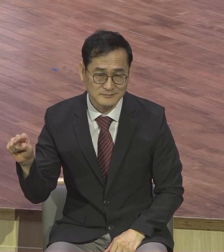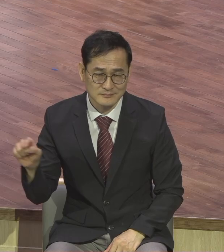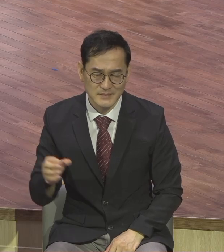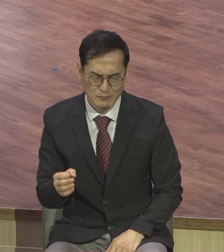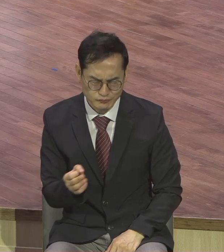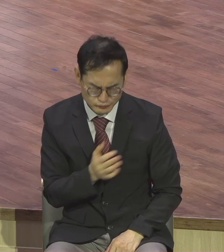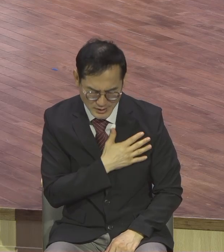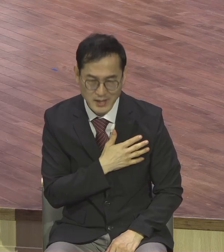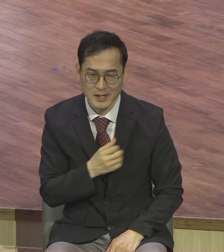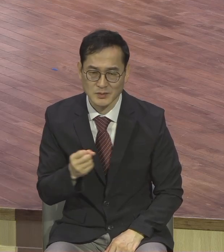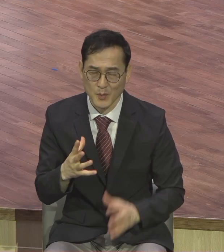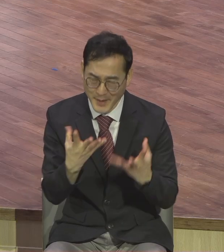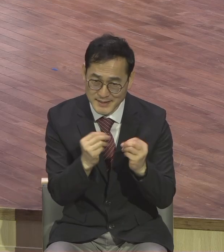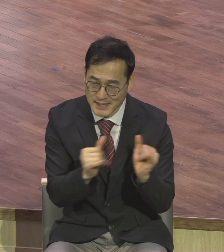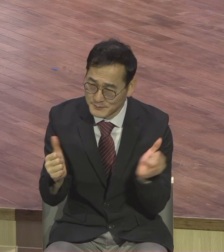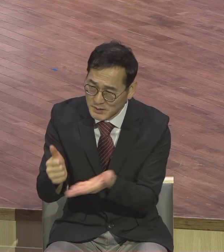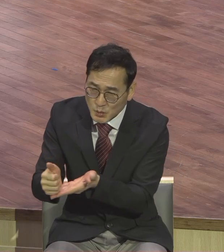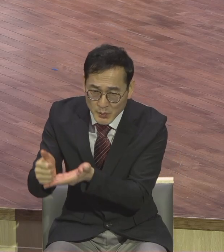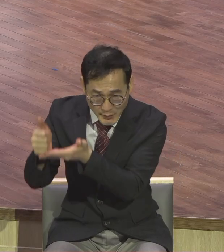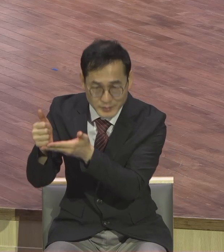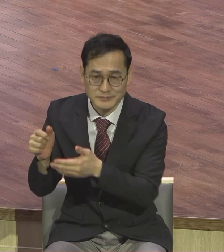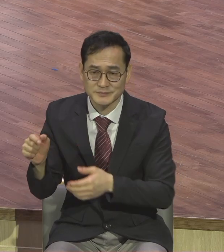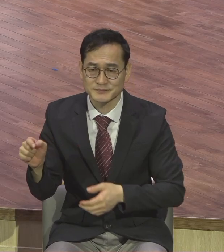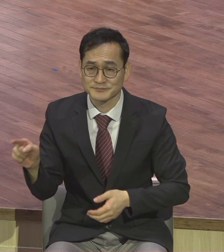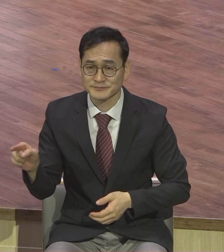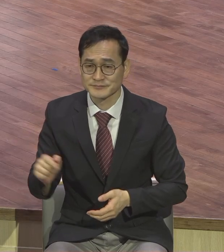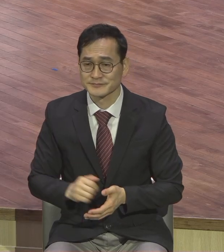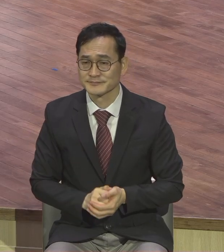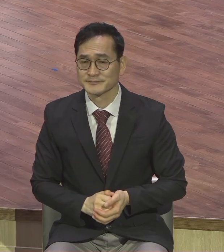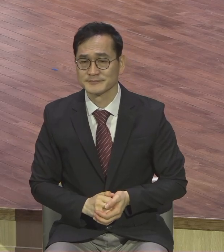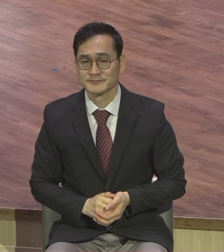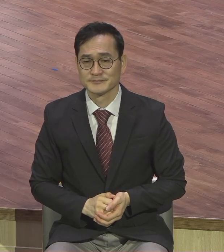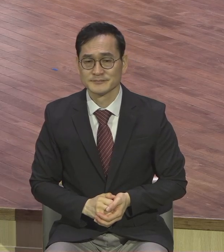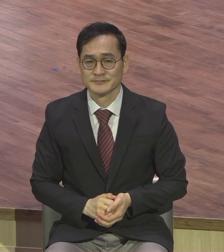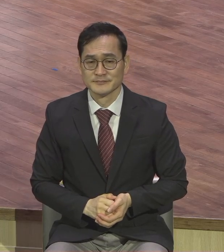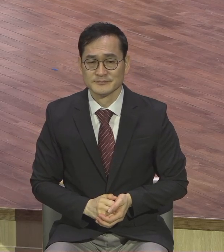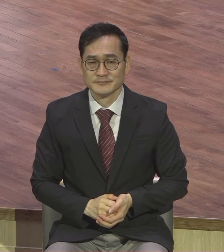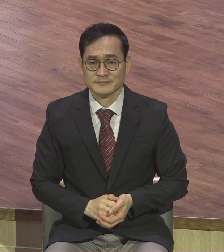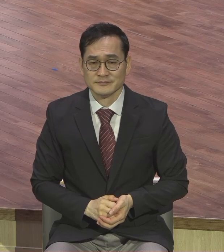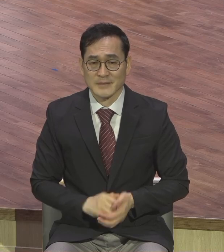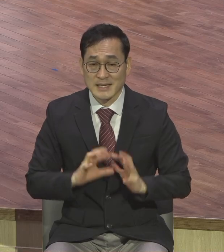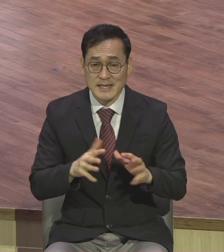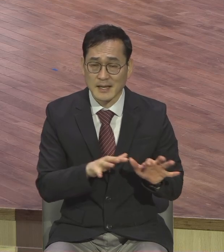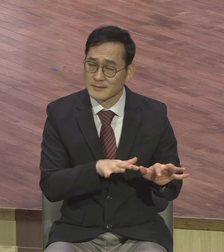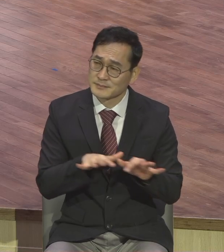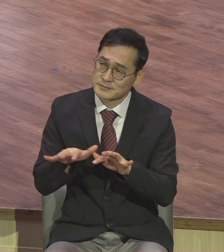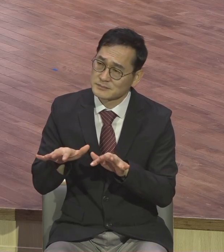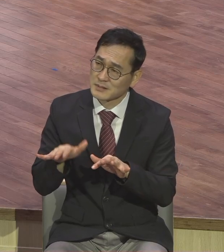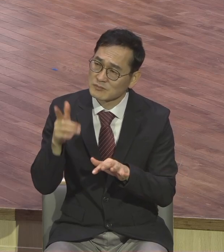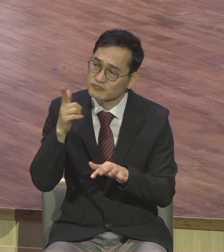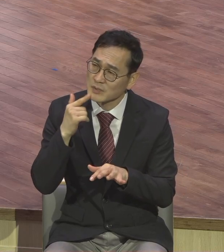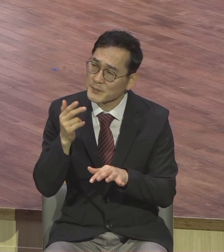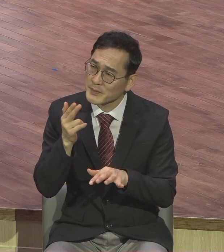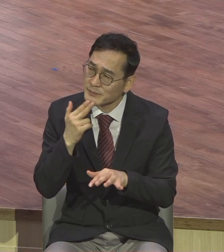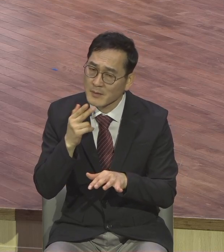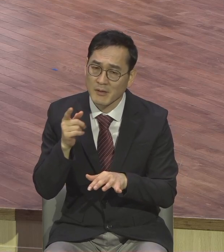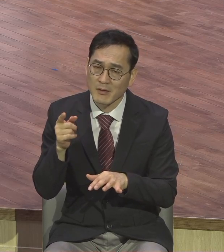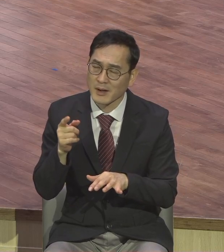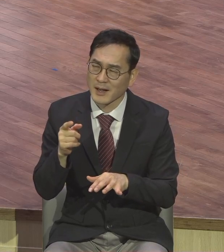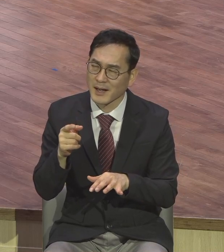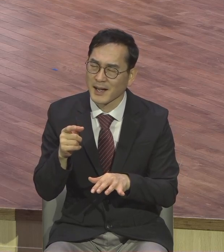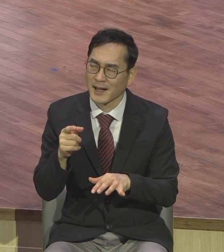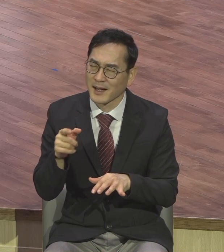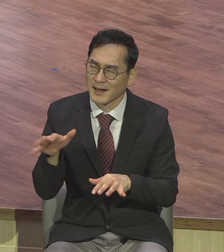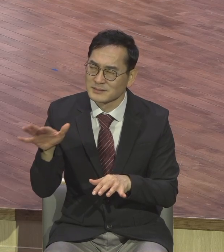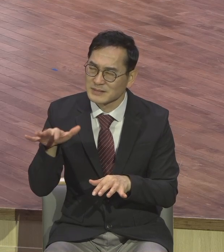부자라 그랬어요. 한마디로 세상적으로 볼 때 부를 곳이 없는 사람이에요.